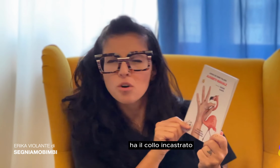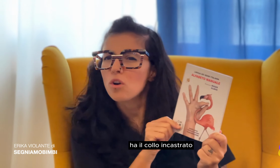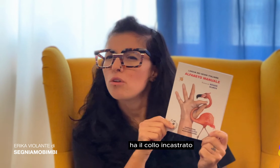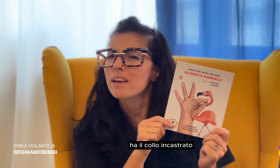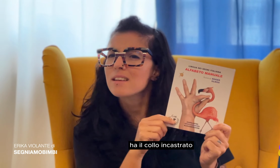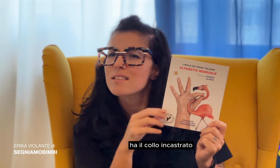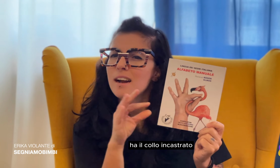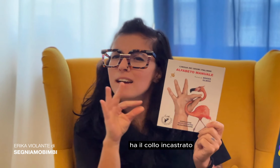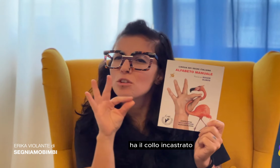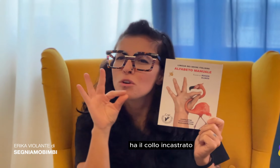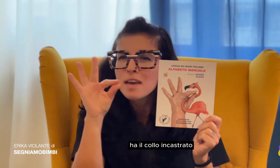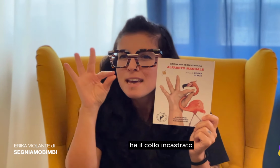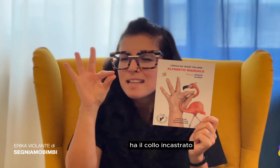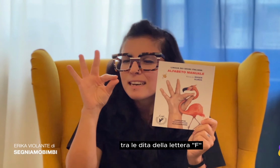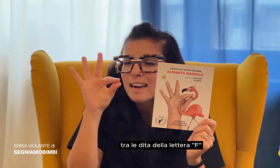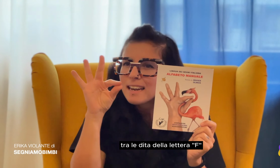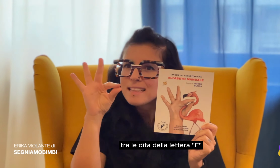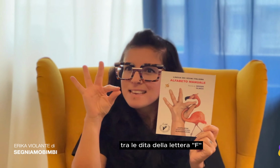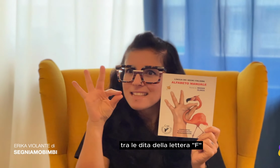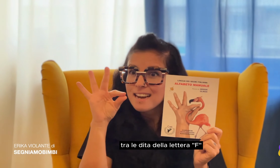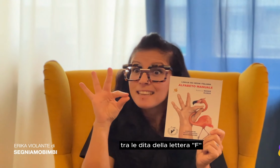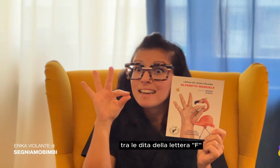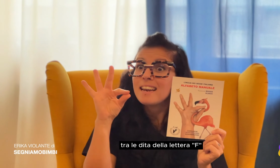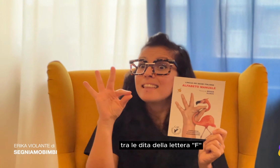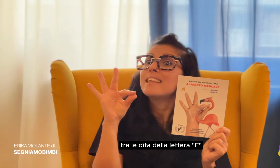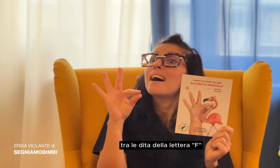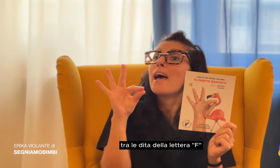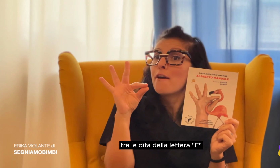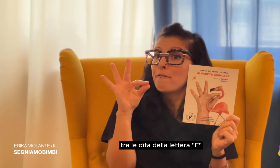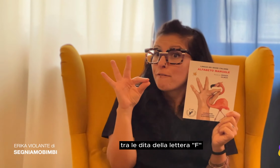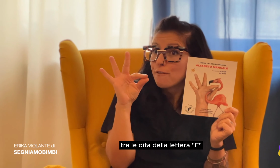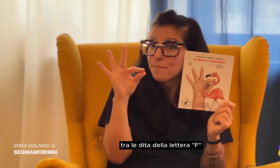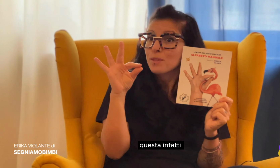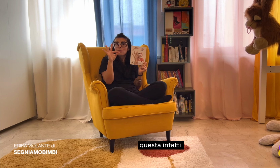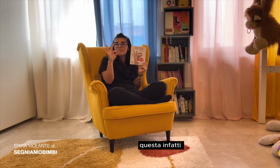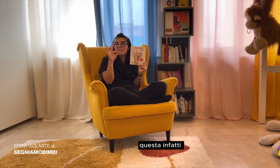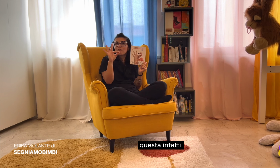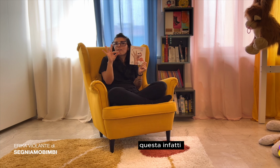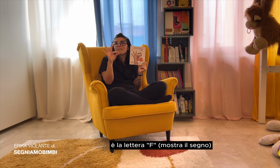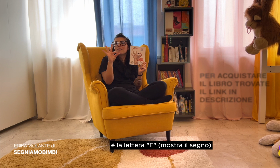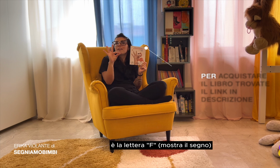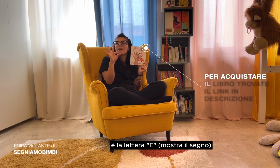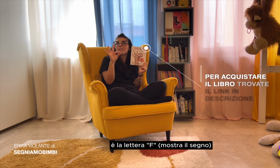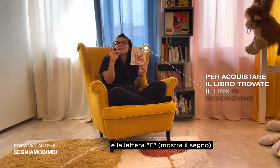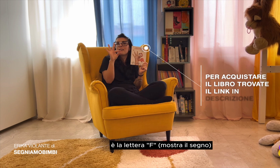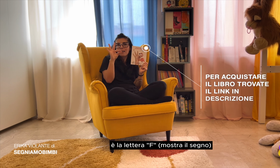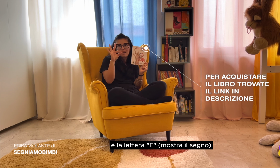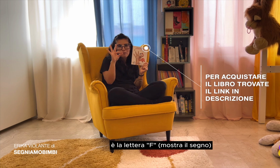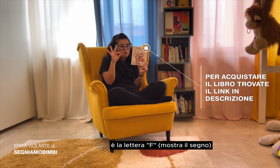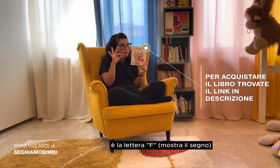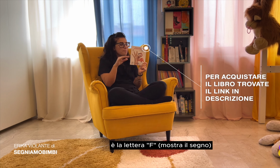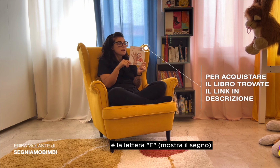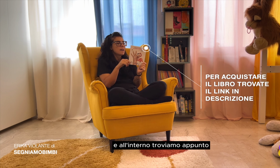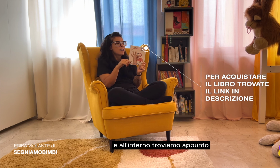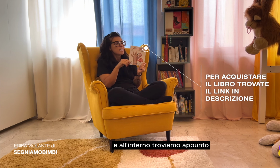collo incastrato tra le dita della lettera F. Questa infatti è la lettera F. E